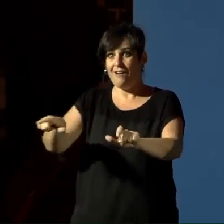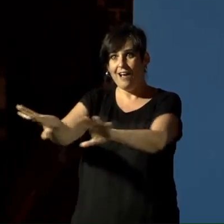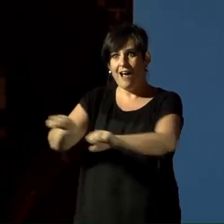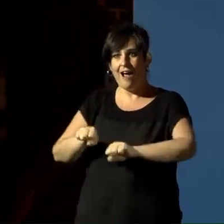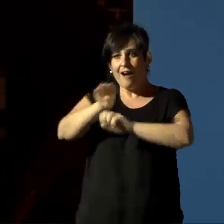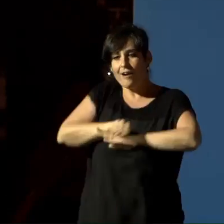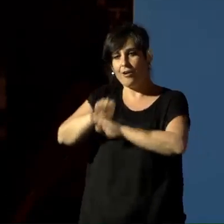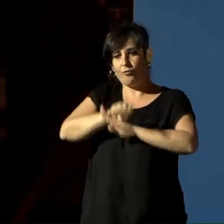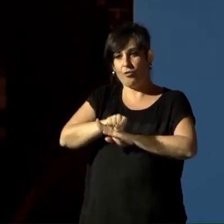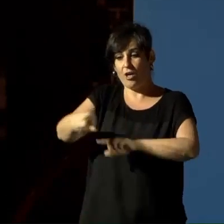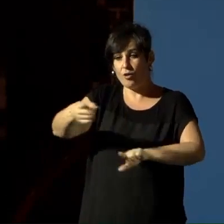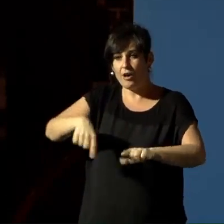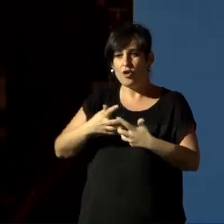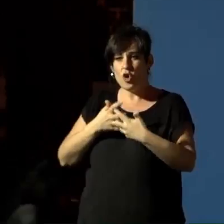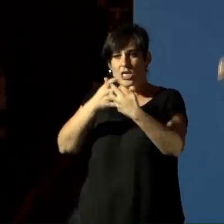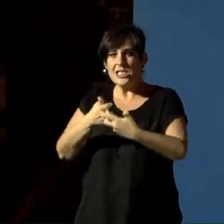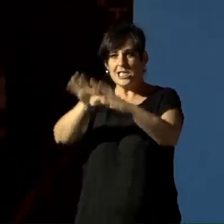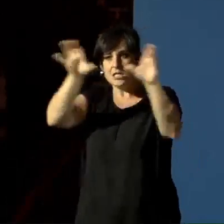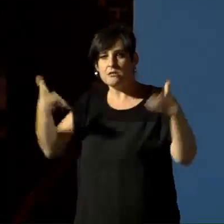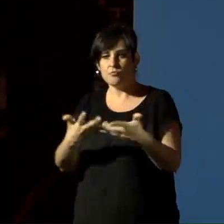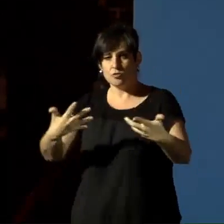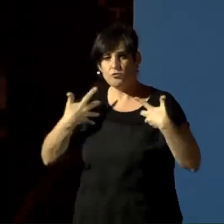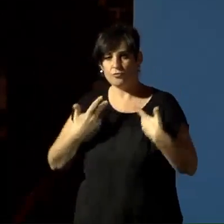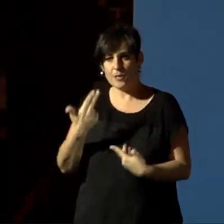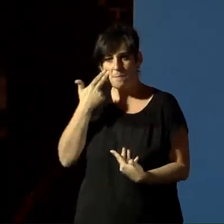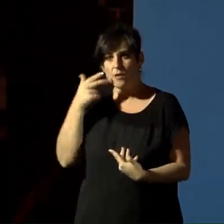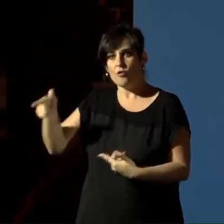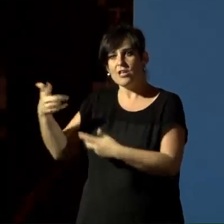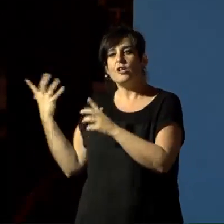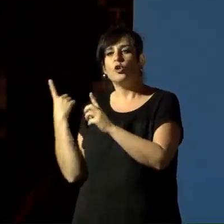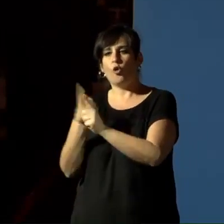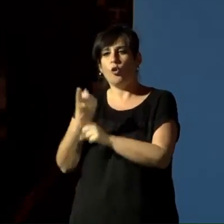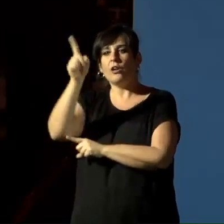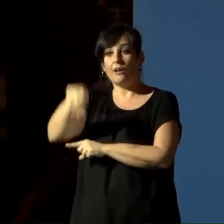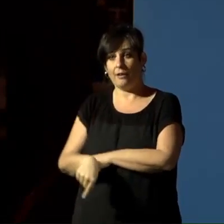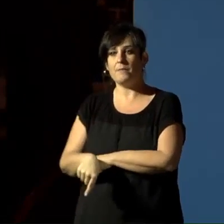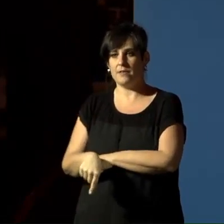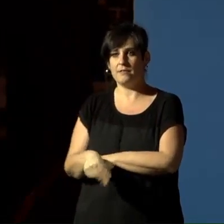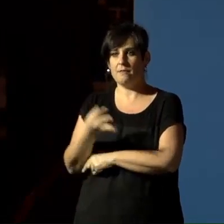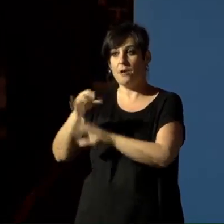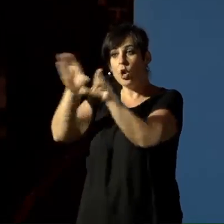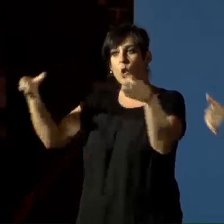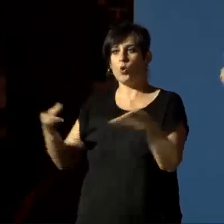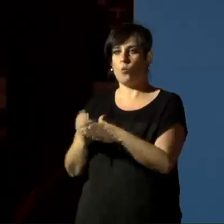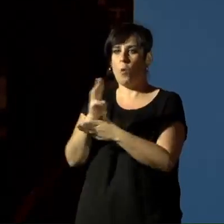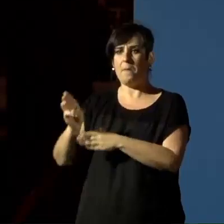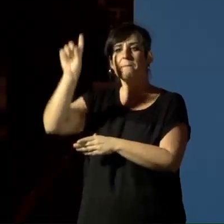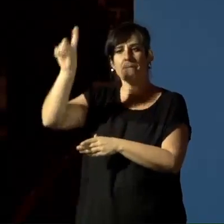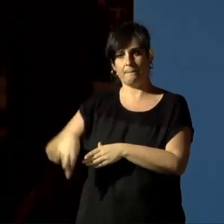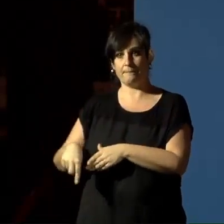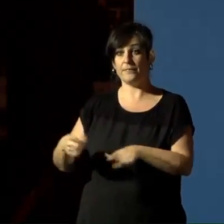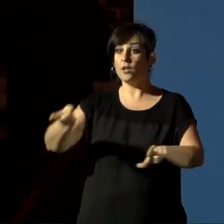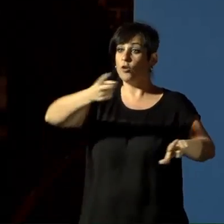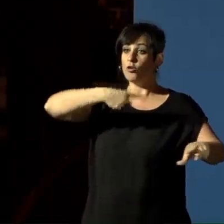que están sufrindo as guerras deste mundo. Ese tamén é Alberto Núñez Feijóo e o Partido Popular. Os nosos